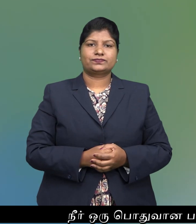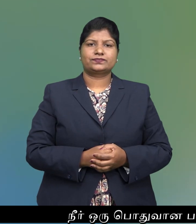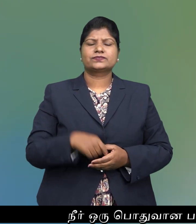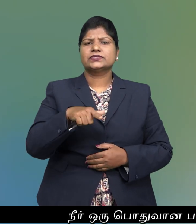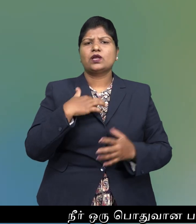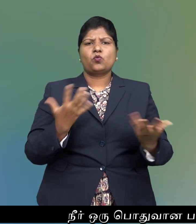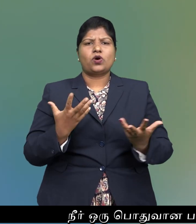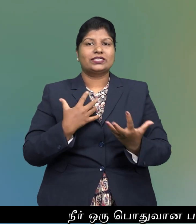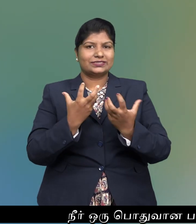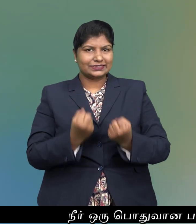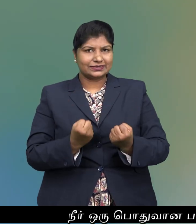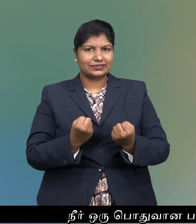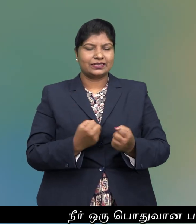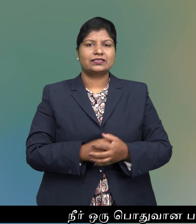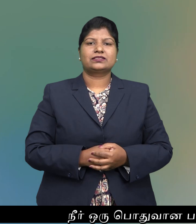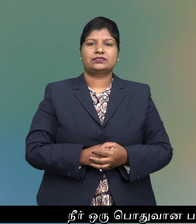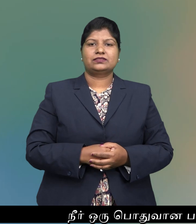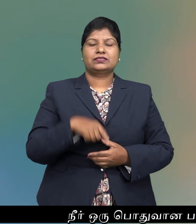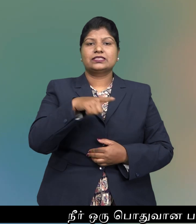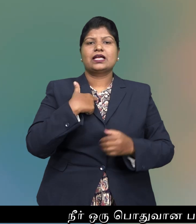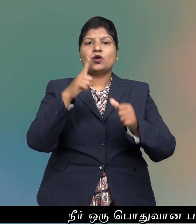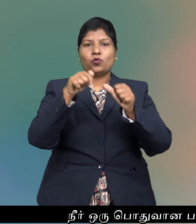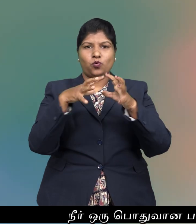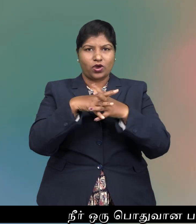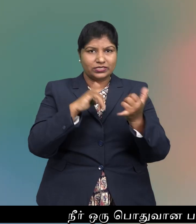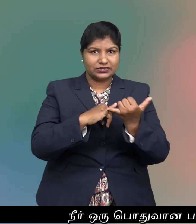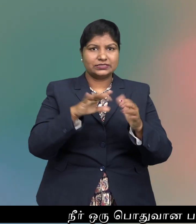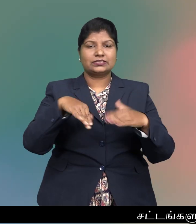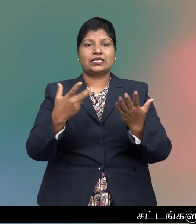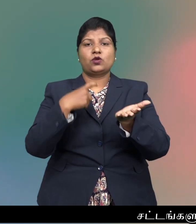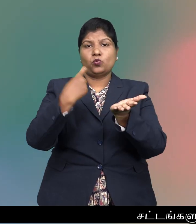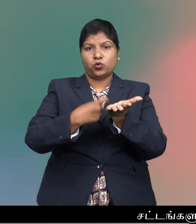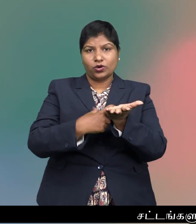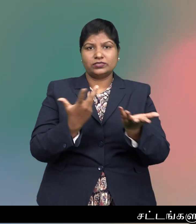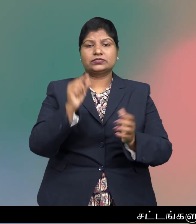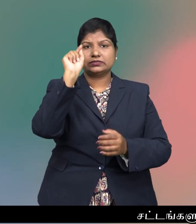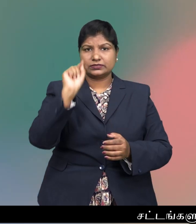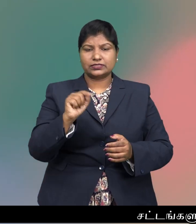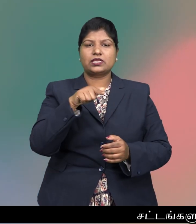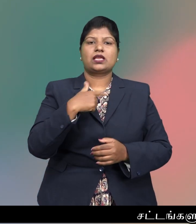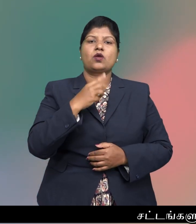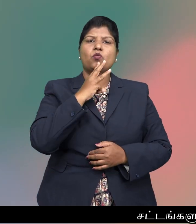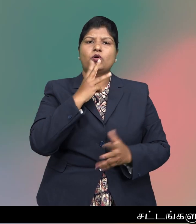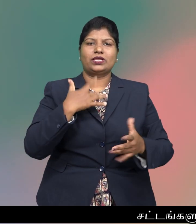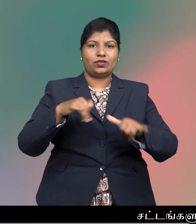நீர் ஒரு பொதுவான பாயும் வளம் என்பதை அங்கீகரிக்க சட்டங்களும் விதிகளும் தேவை.